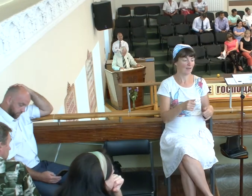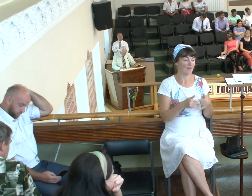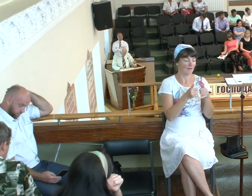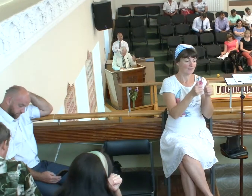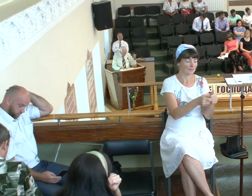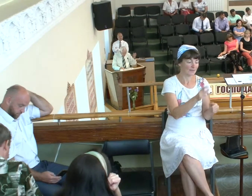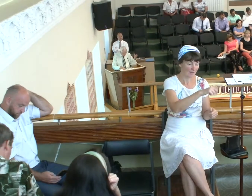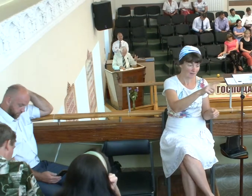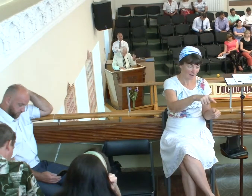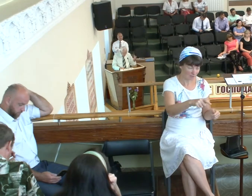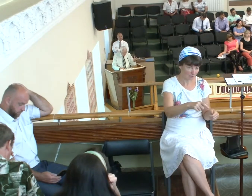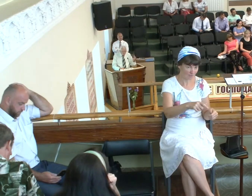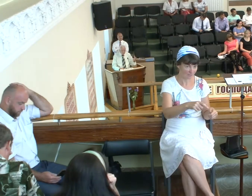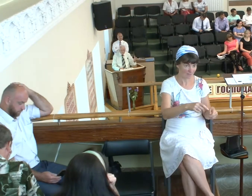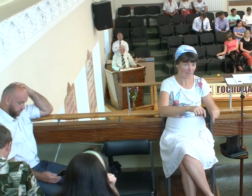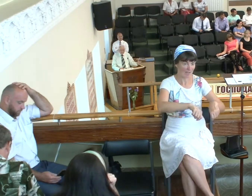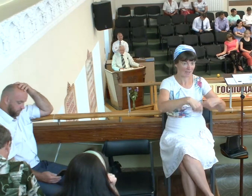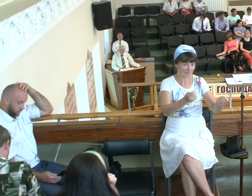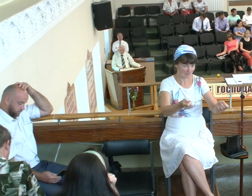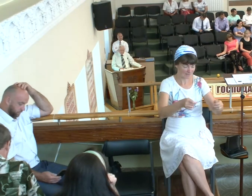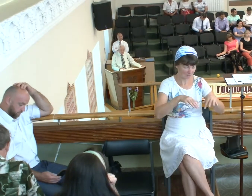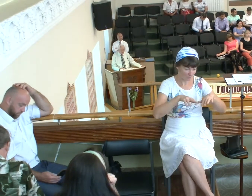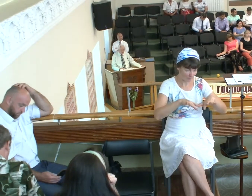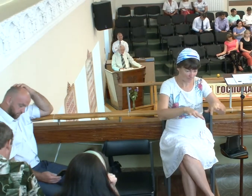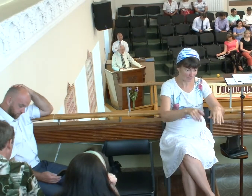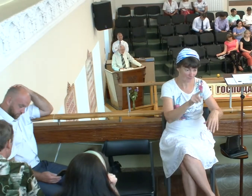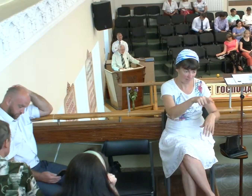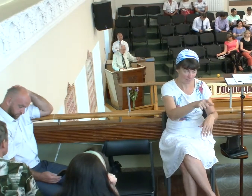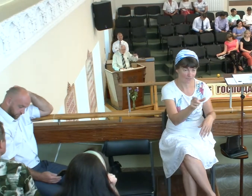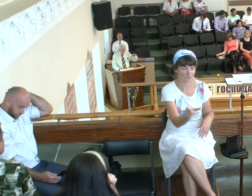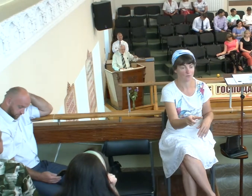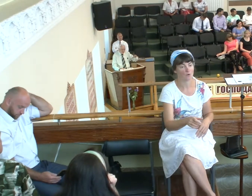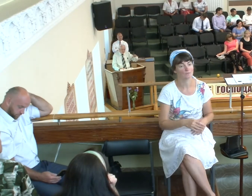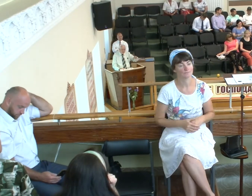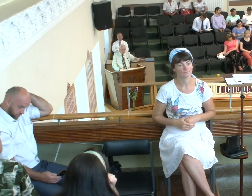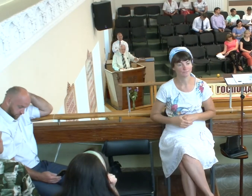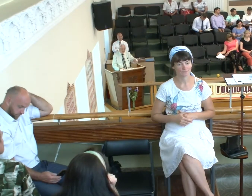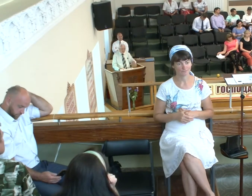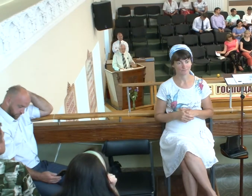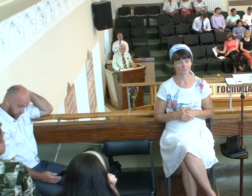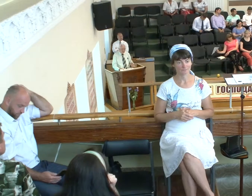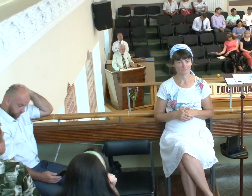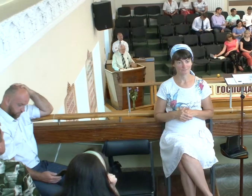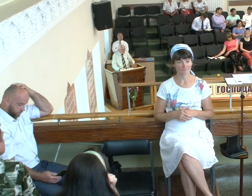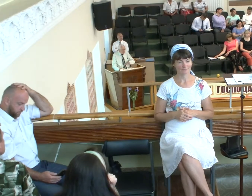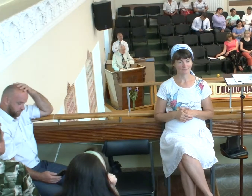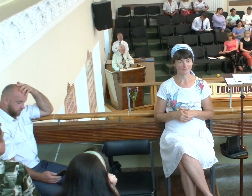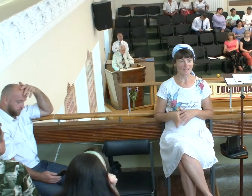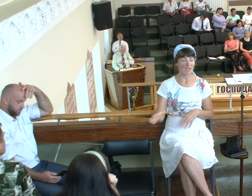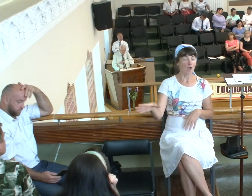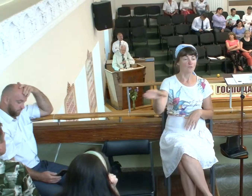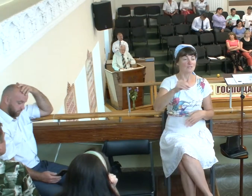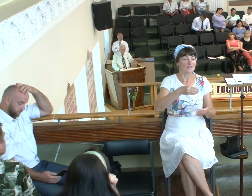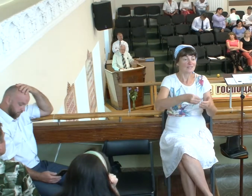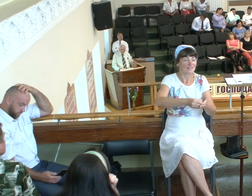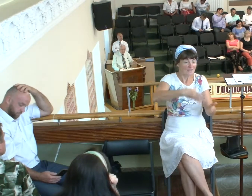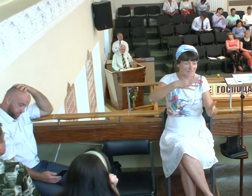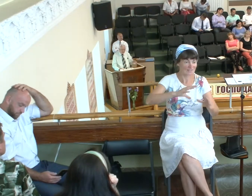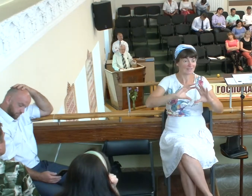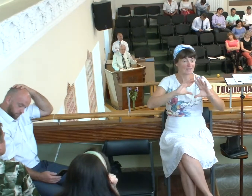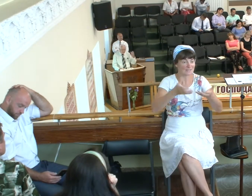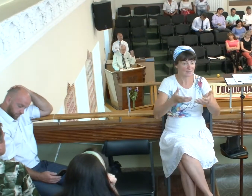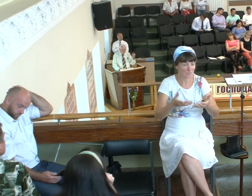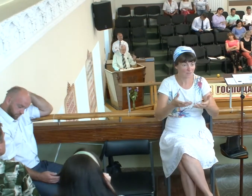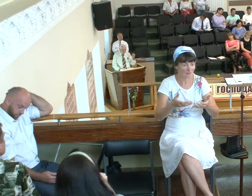дорогие, вот Бог ценит нашу душу. Все богатства мира, они ничего не